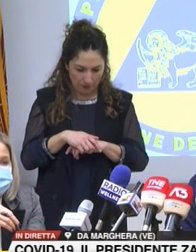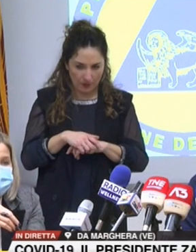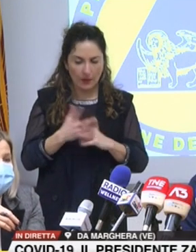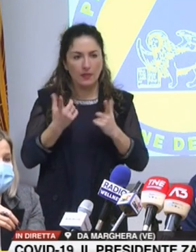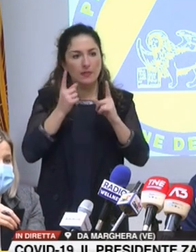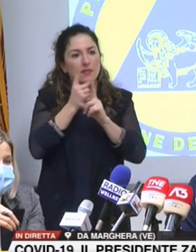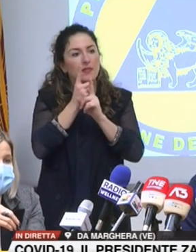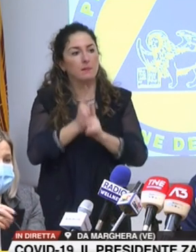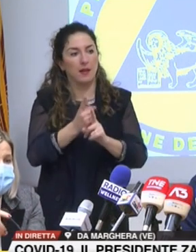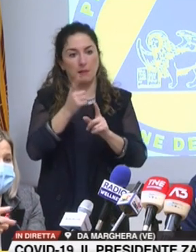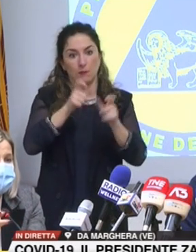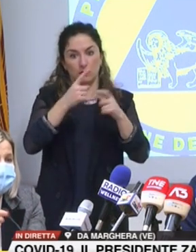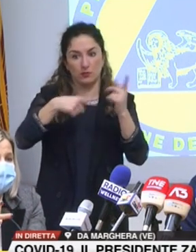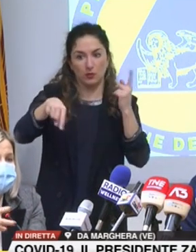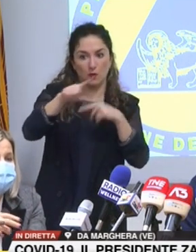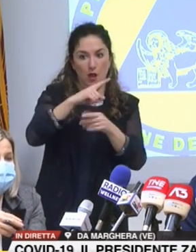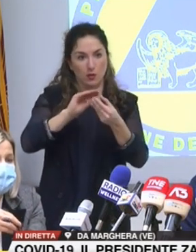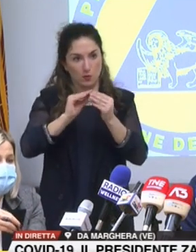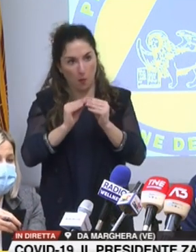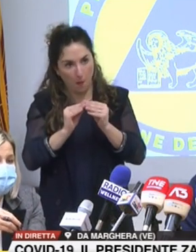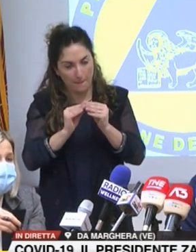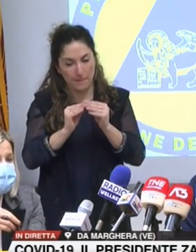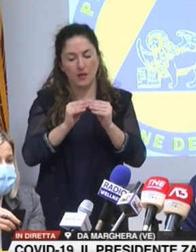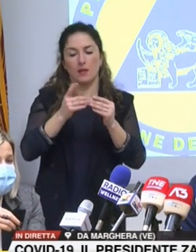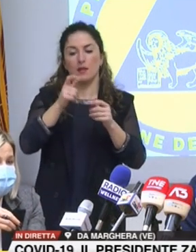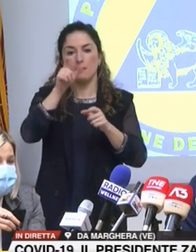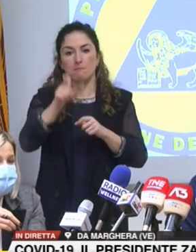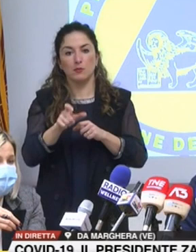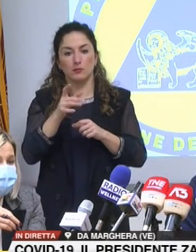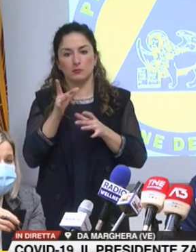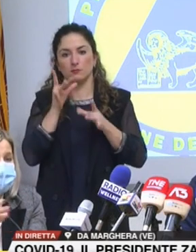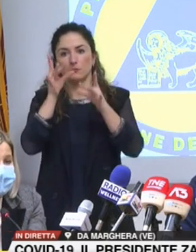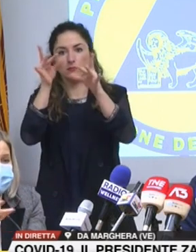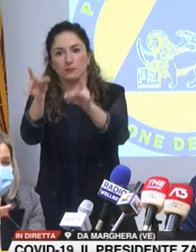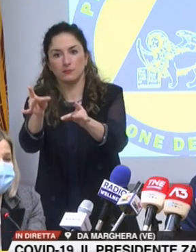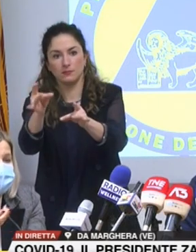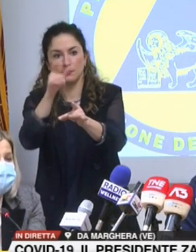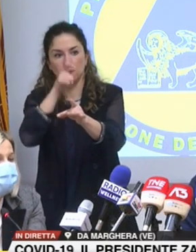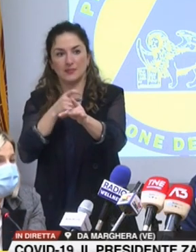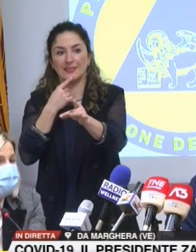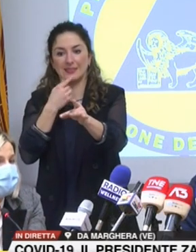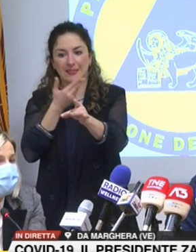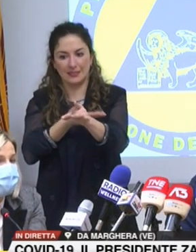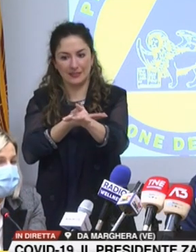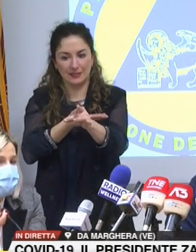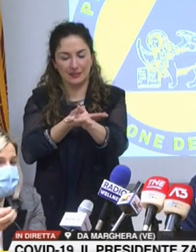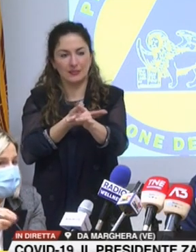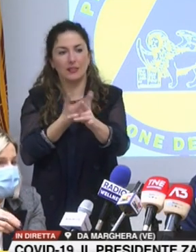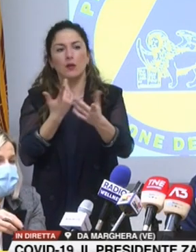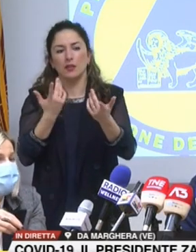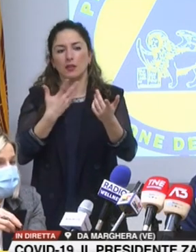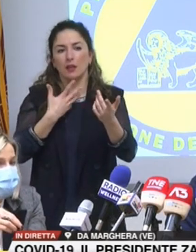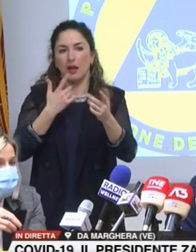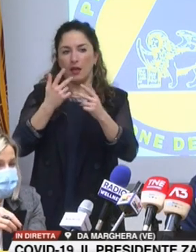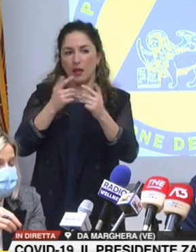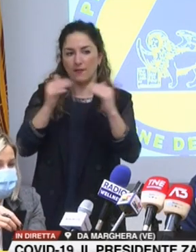circolazione delle persone, a chi può essere il soggetto che può trasmettere maggiormente il virus, e c'è poi questa interlocuzione anche a livello nazionale, quindi